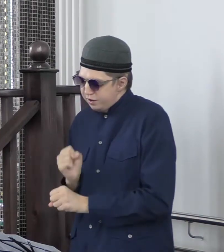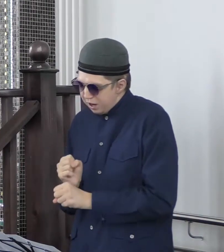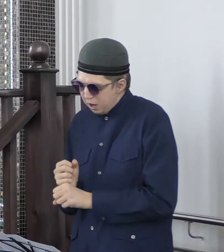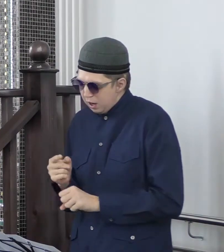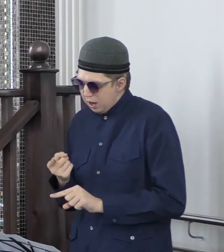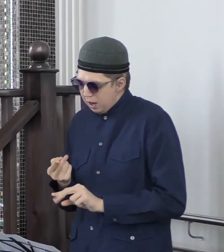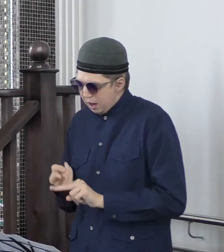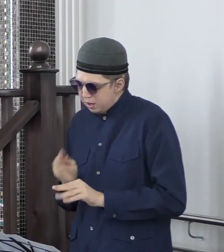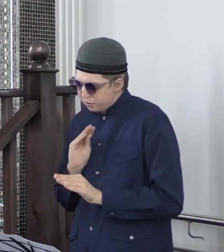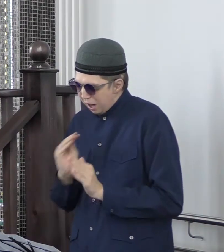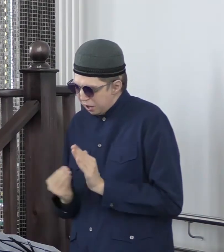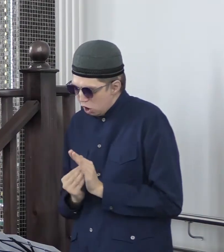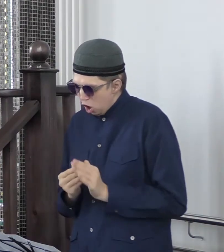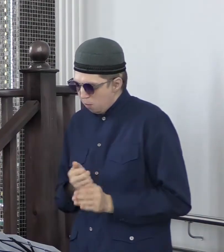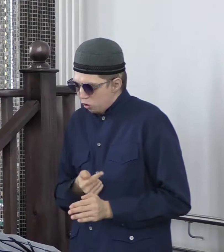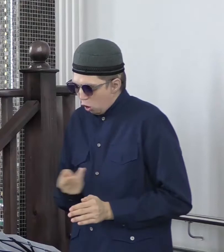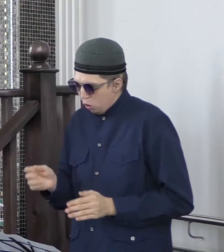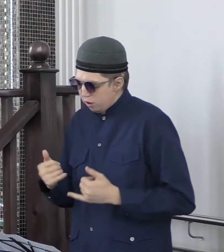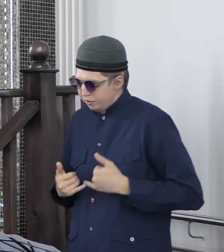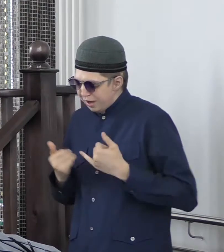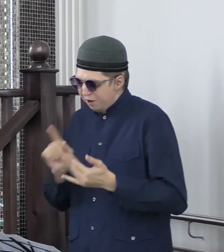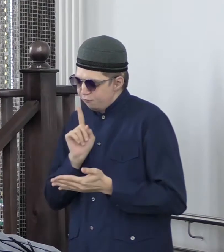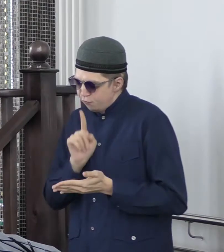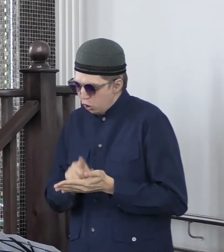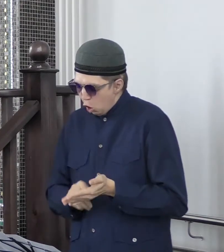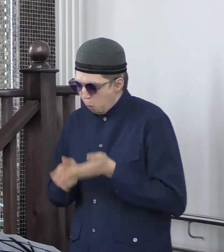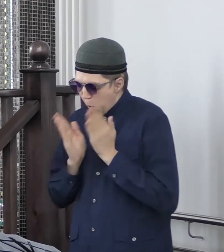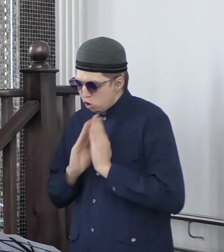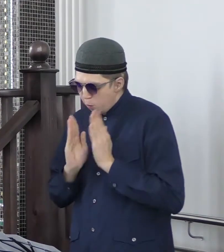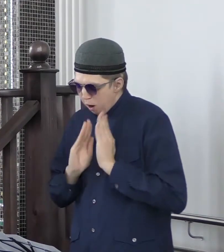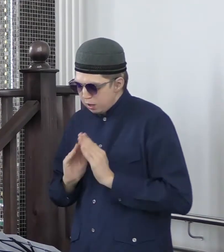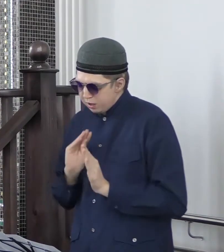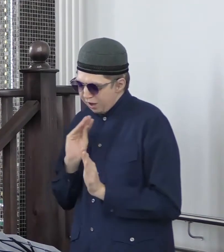видели теплоходы, многоэтажные,